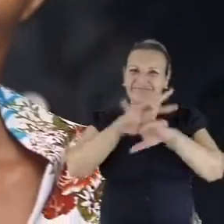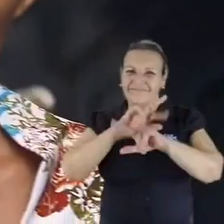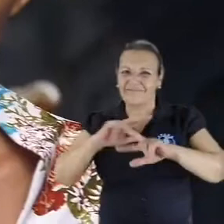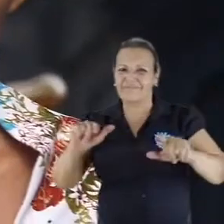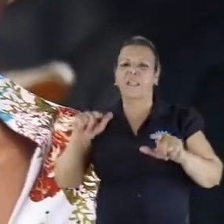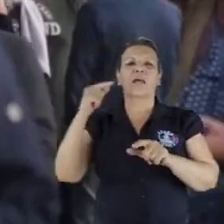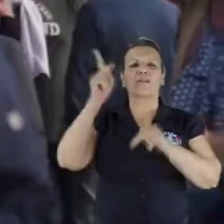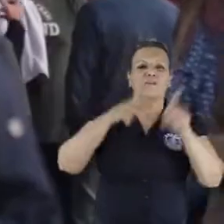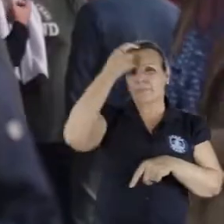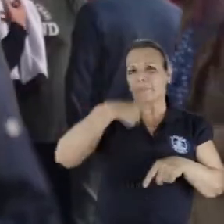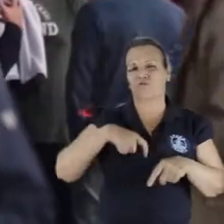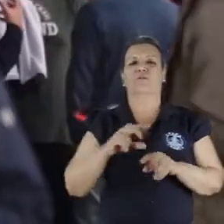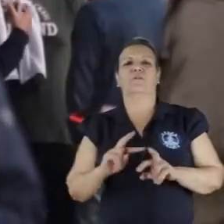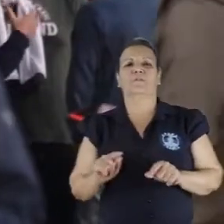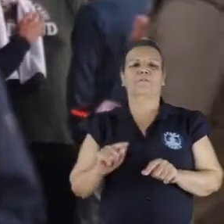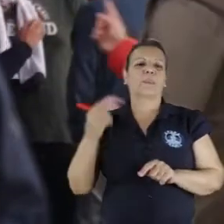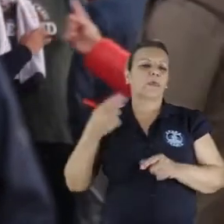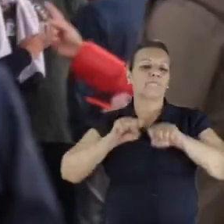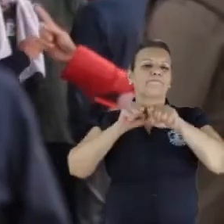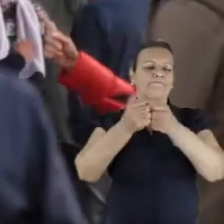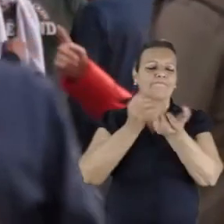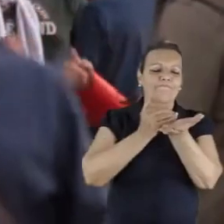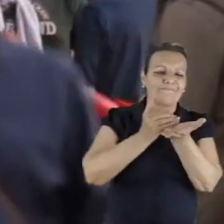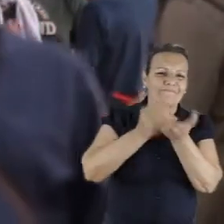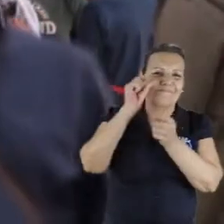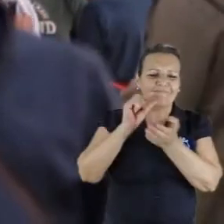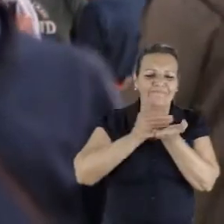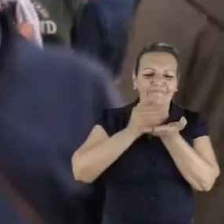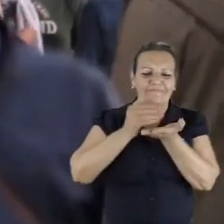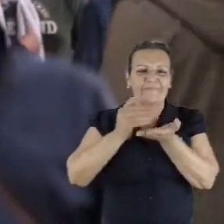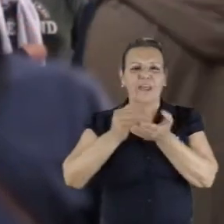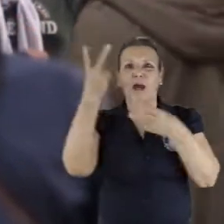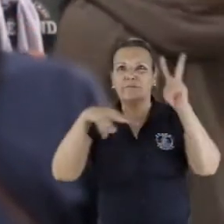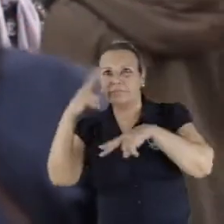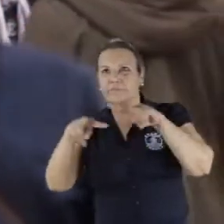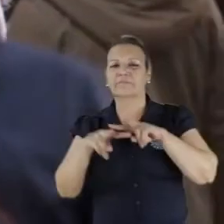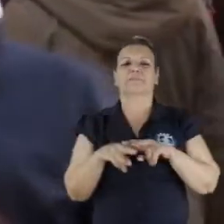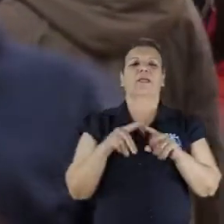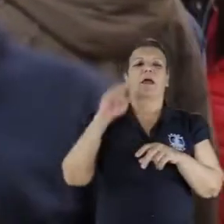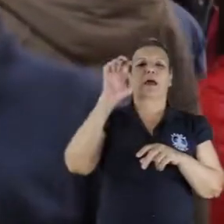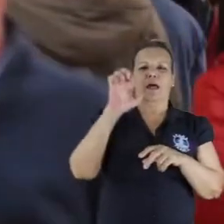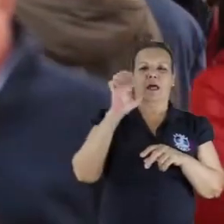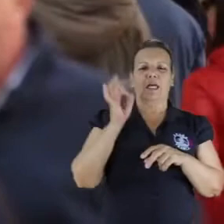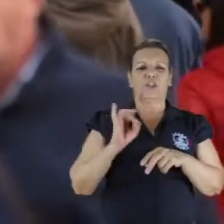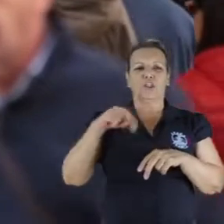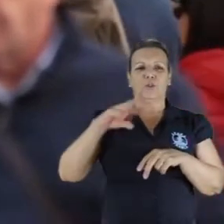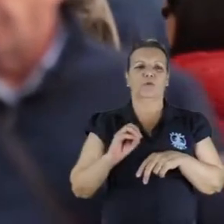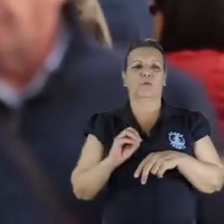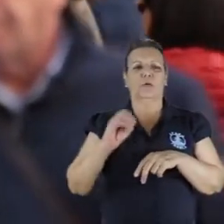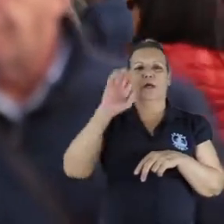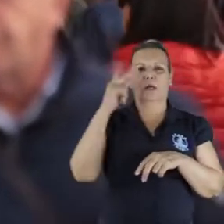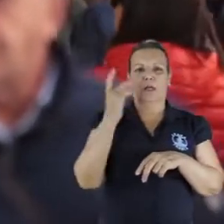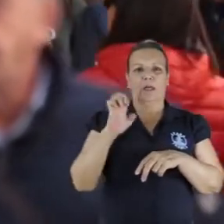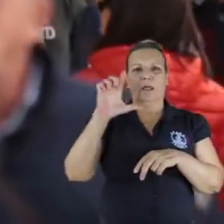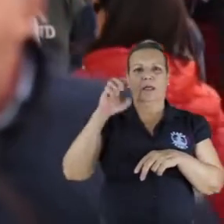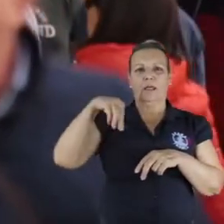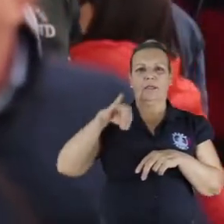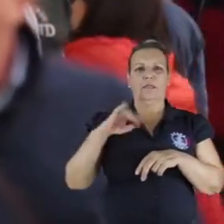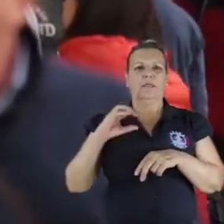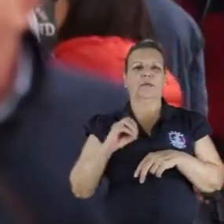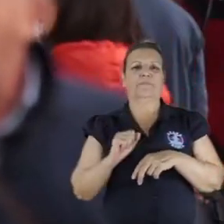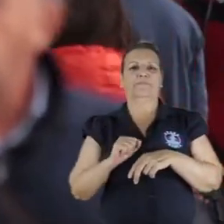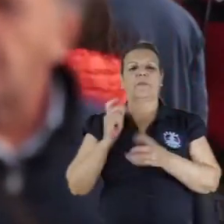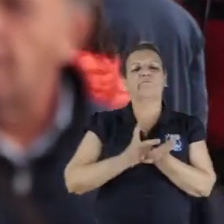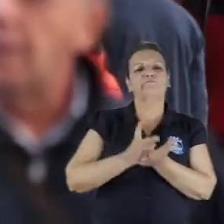entre as pessoas e quebrasse, ainda que mais timidamente, a visão etnocêntrica helênica que perdurava